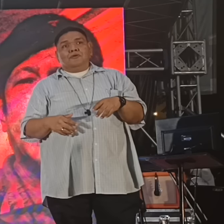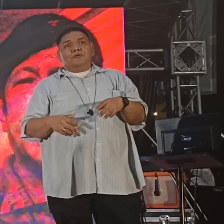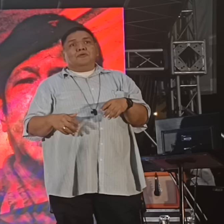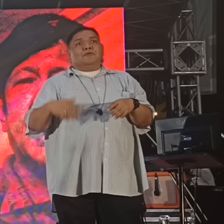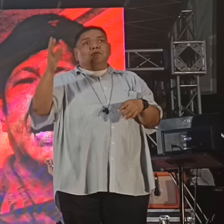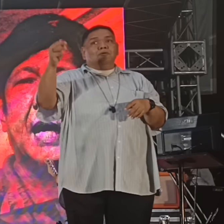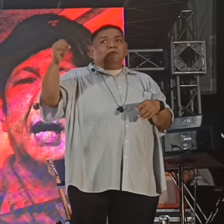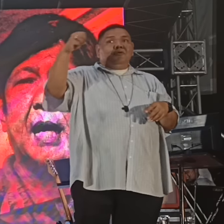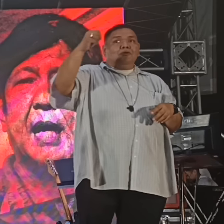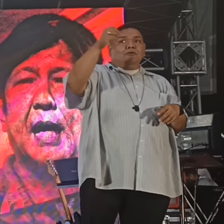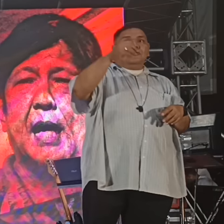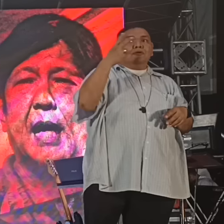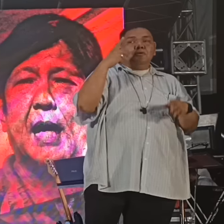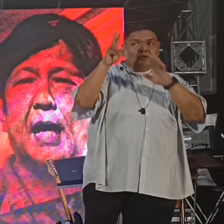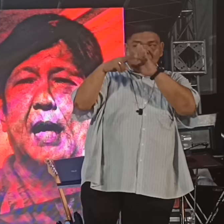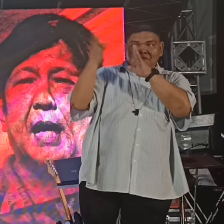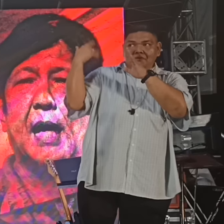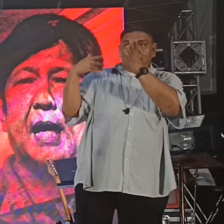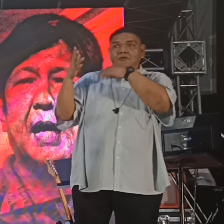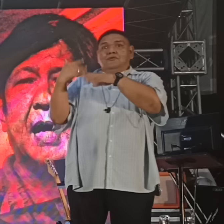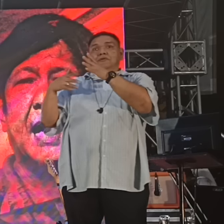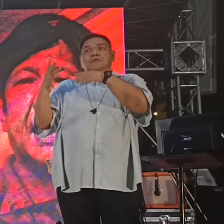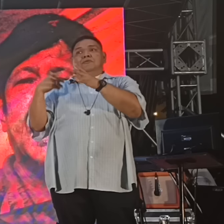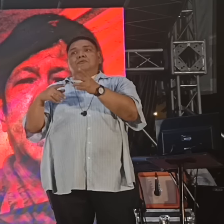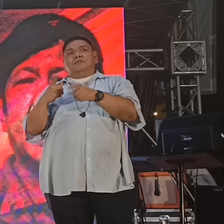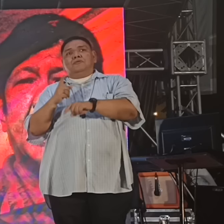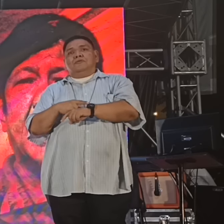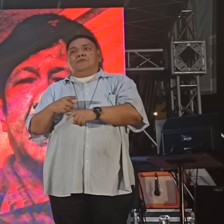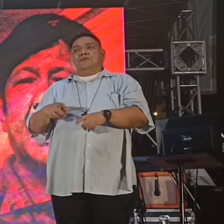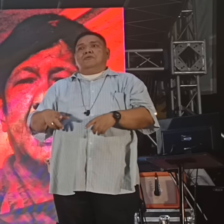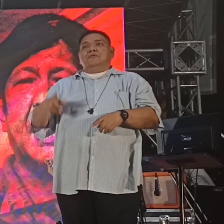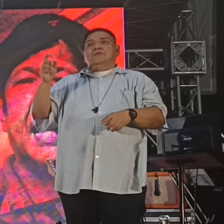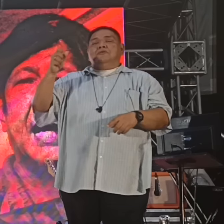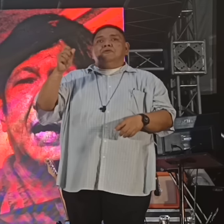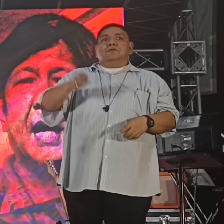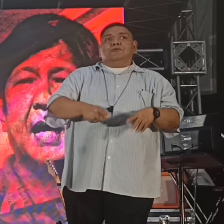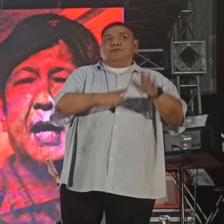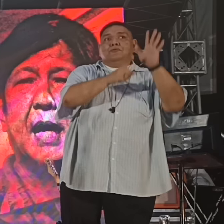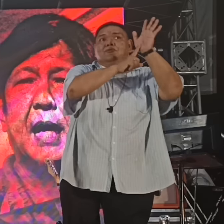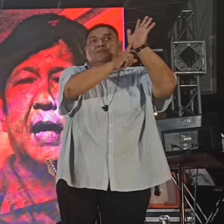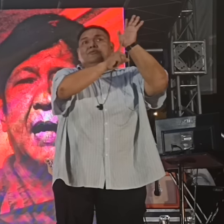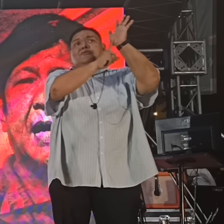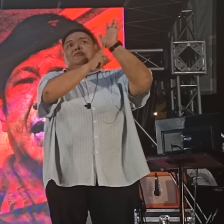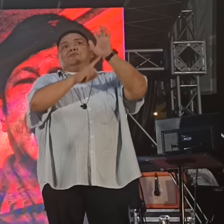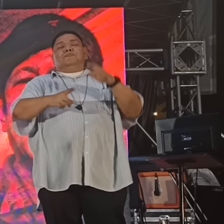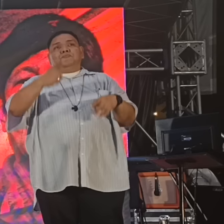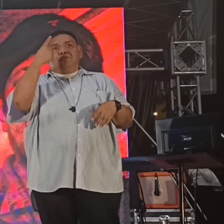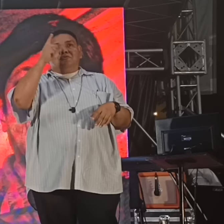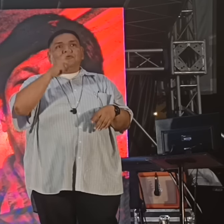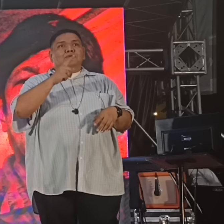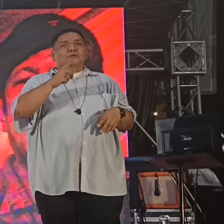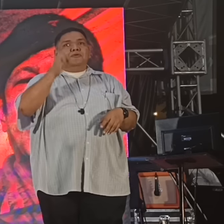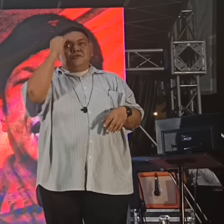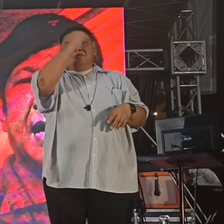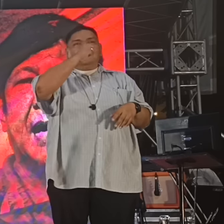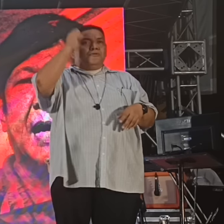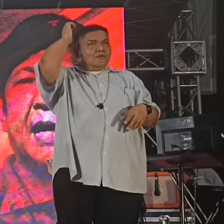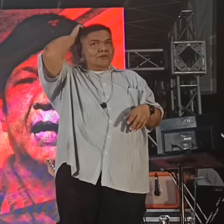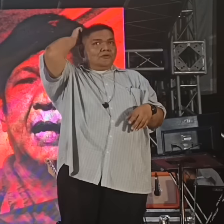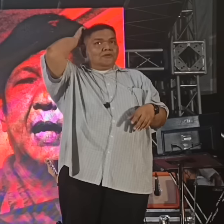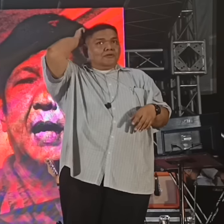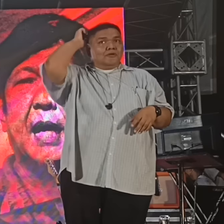Bay, naging vlogger din ako. During pandemic time, kinampanya ko yan si Marcos because of BP Sara. Ay, namin